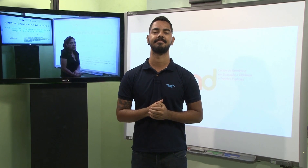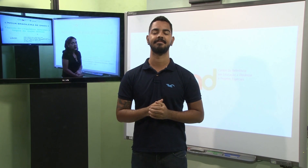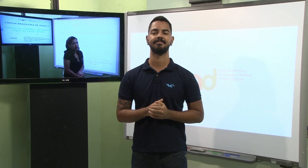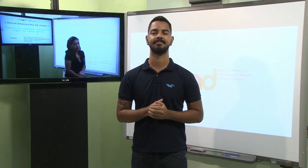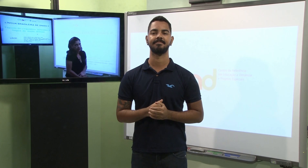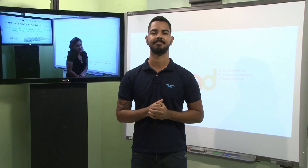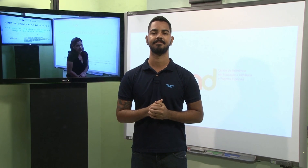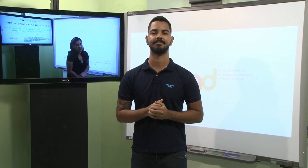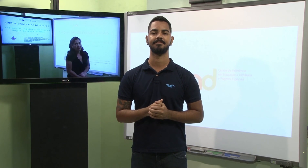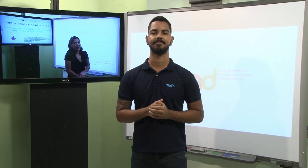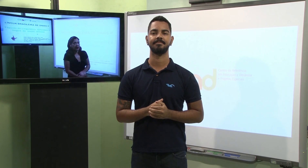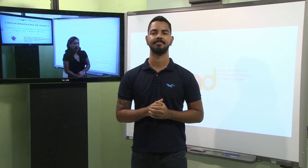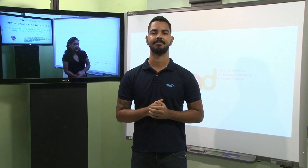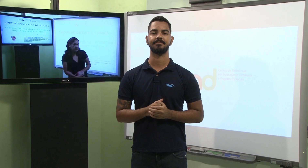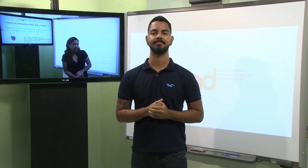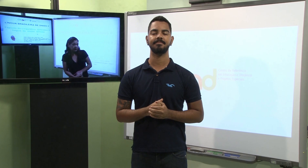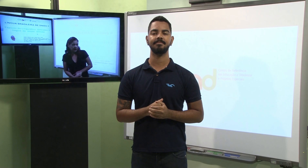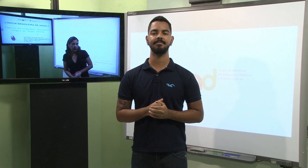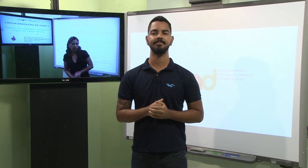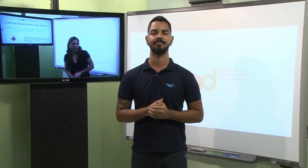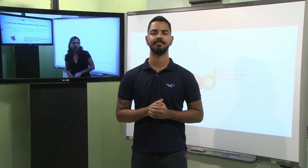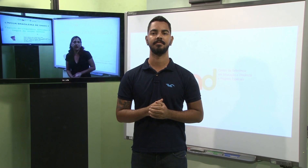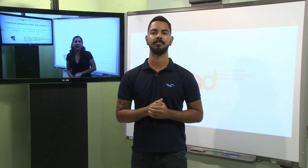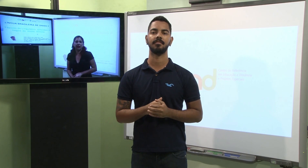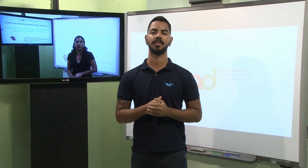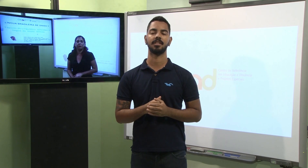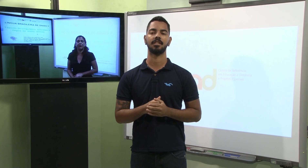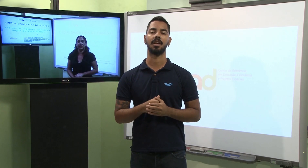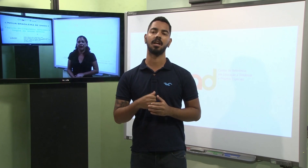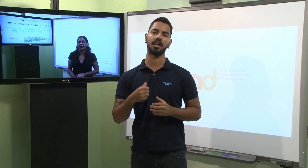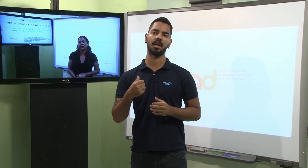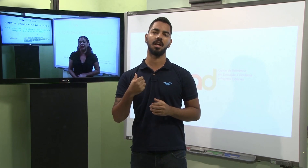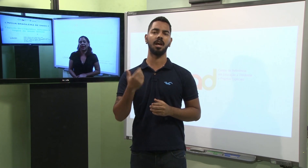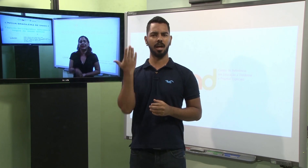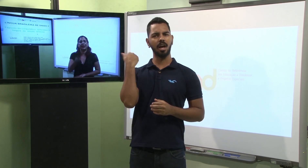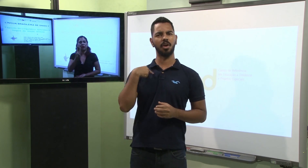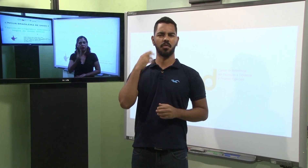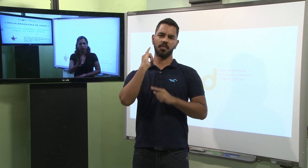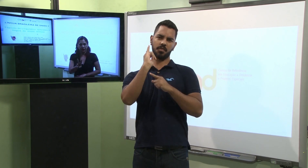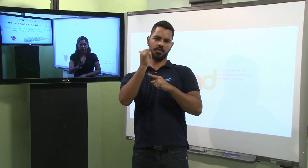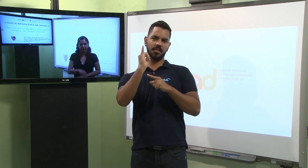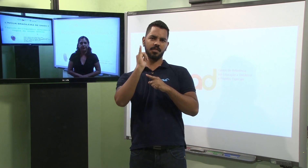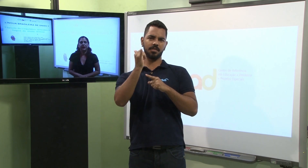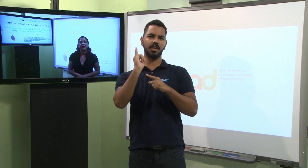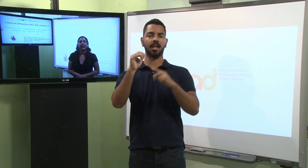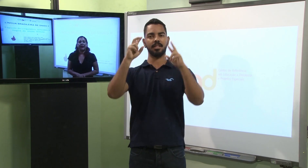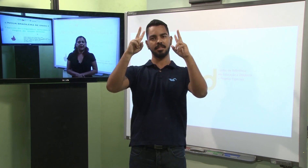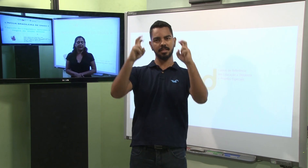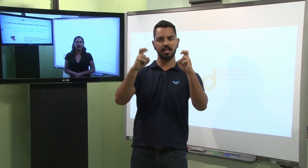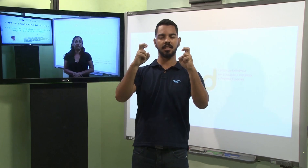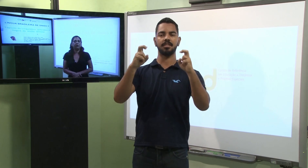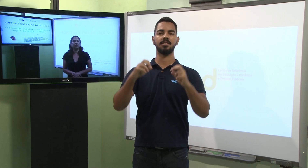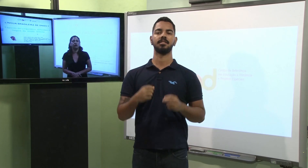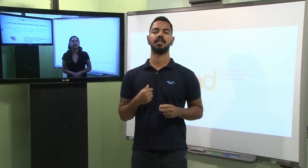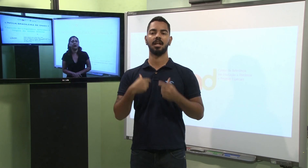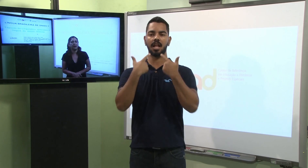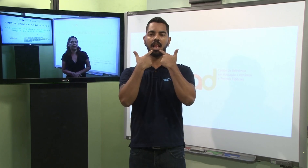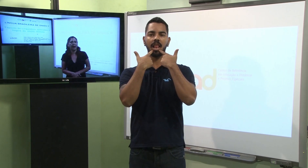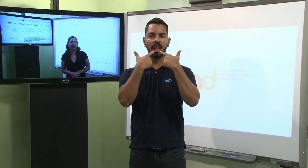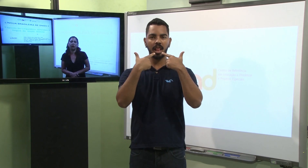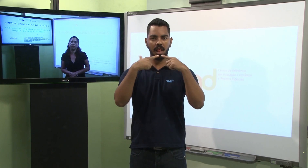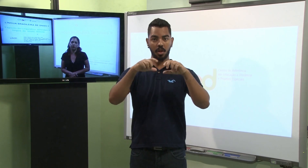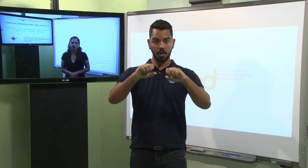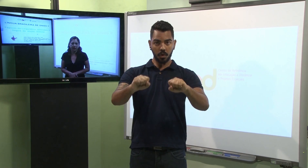Como eu disse a vocês, trabalharemos a disciplina linguística da língua brasileira de sinais 2. Então, vamos